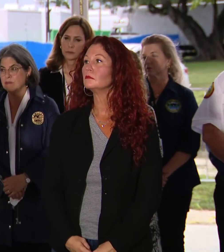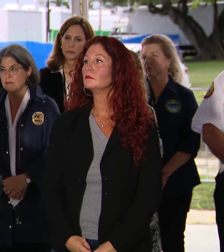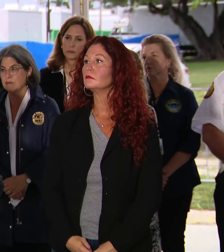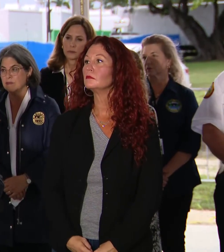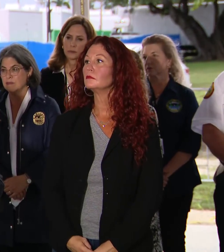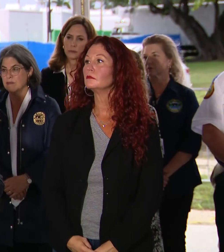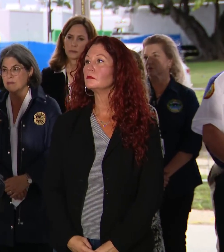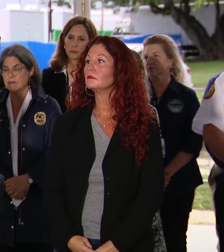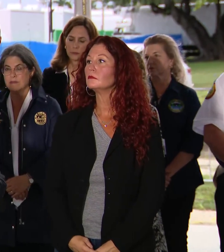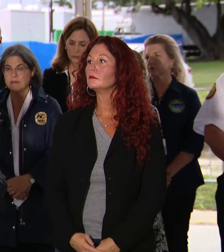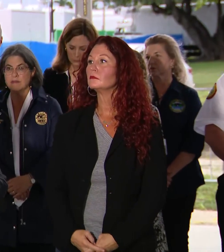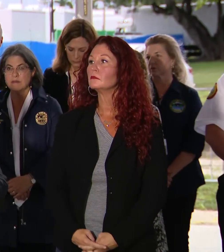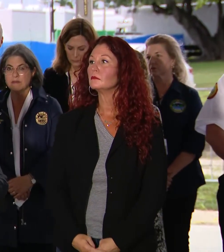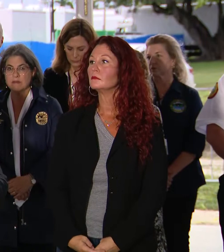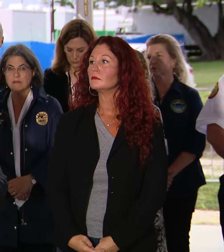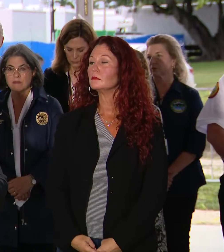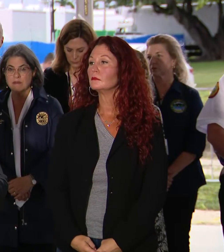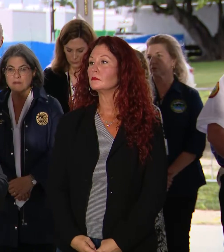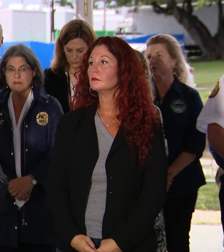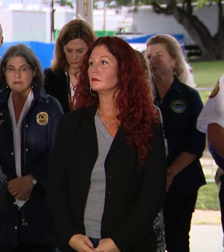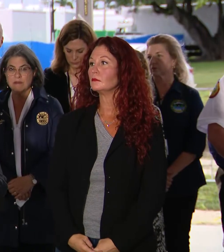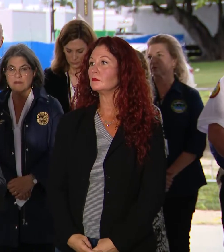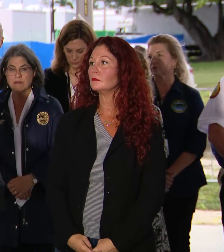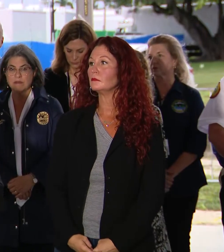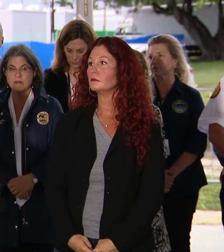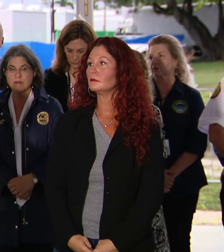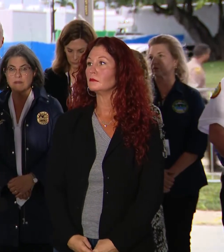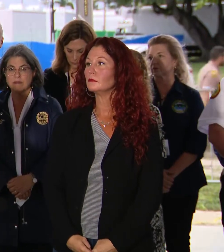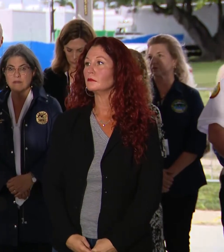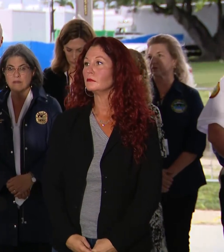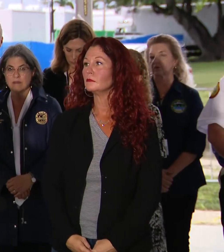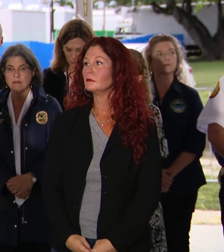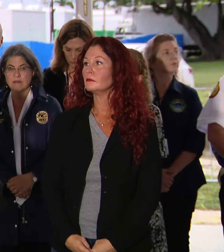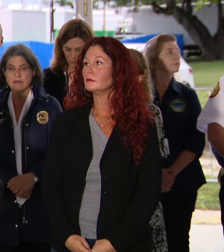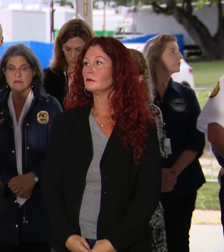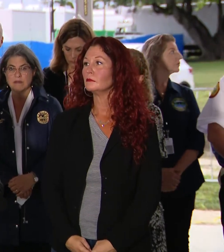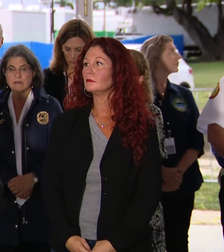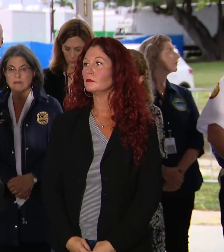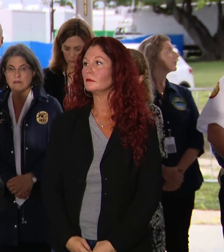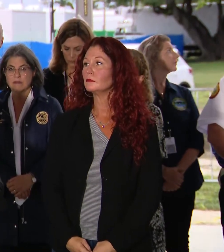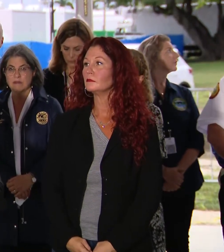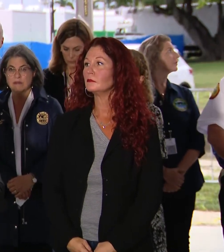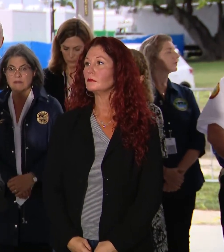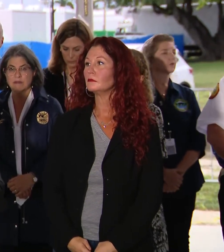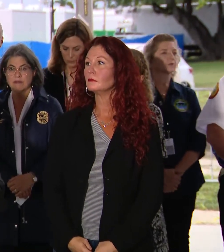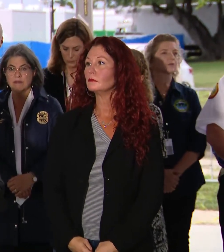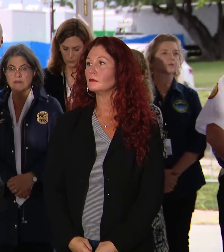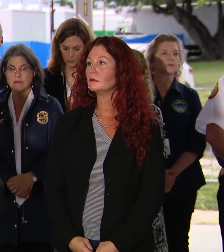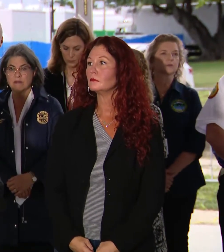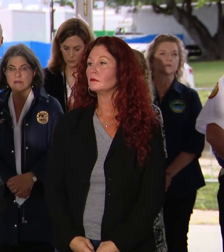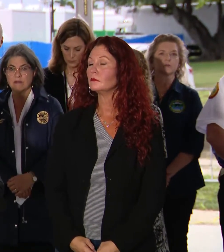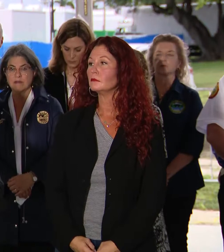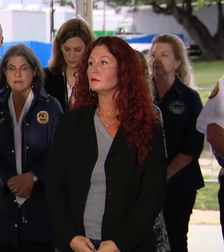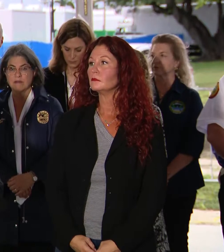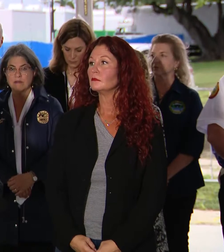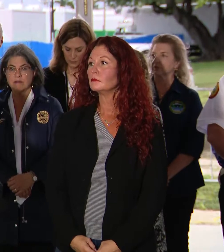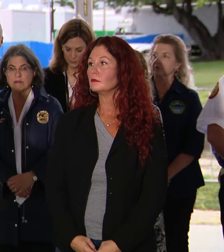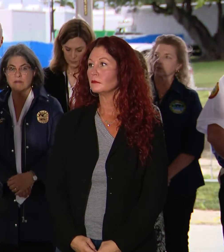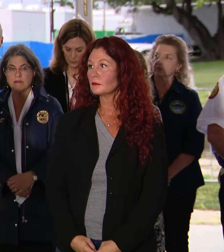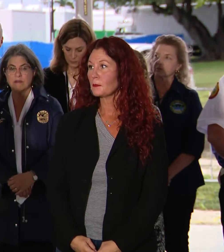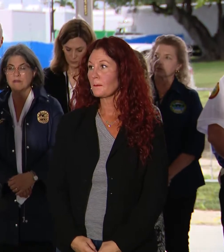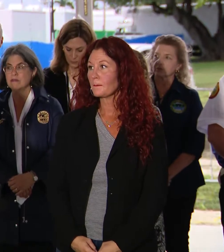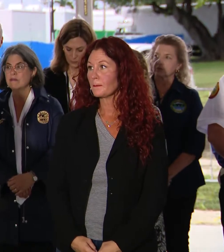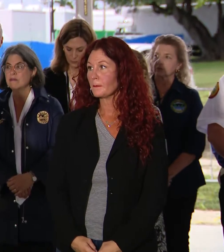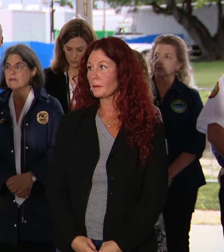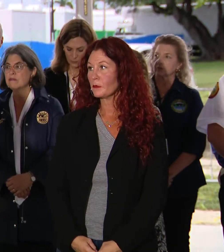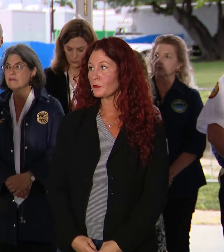revisar sus planes para huracanes y permanecer alerta en cuanto al desarrollo de esta información. Para alistarse deben